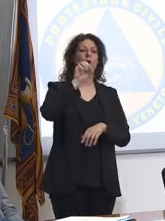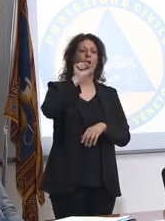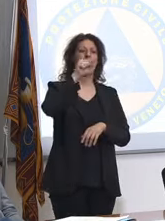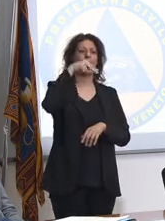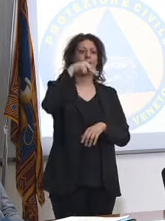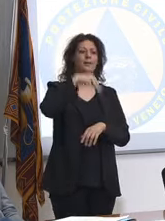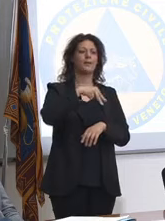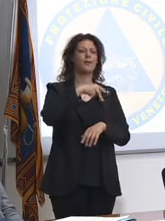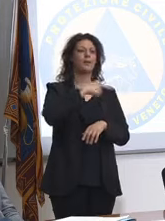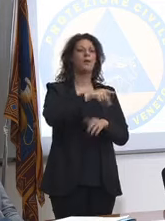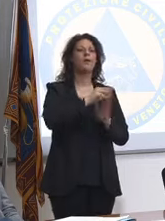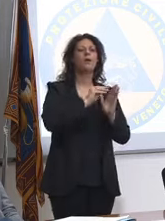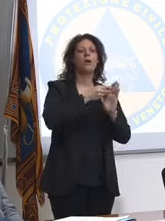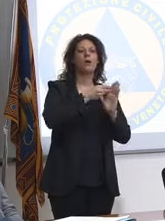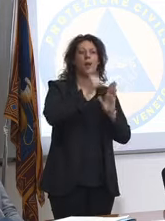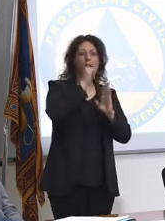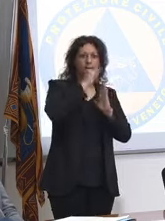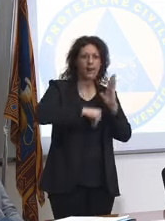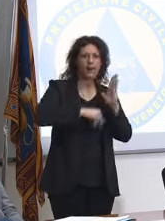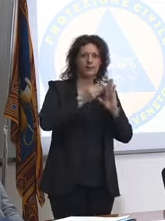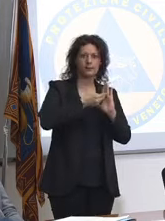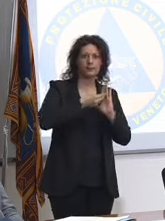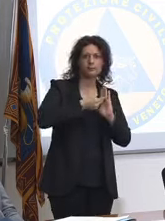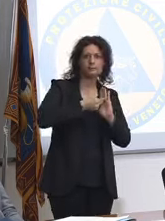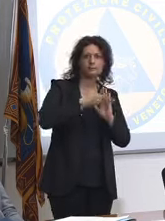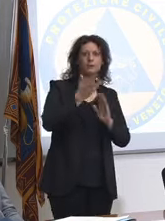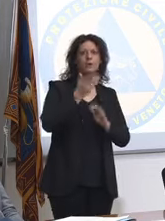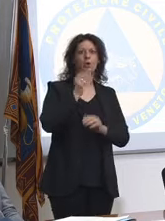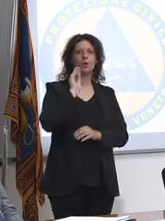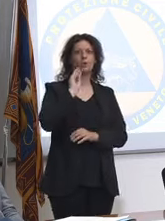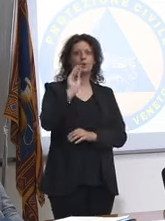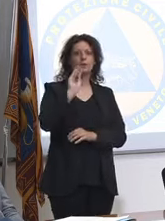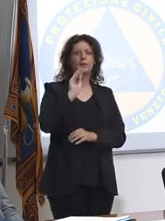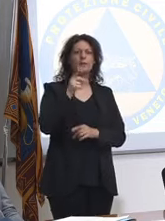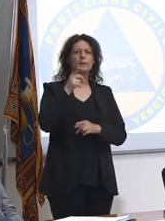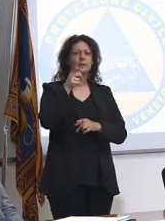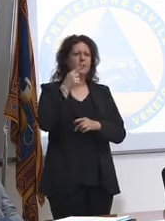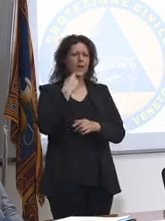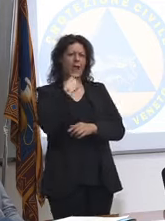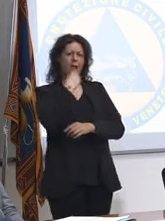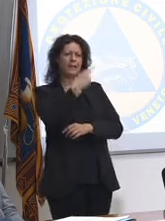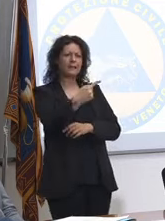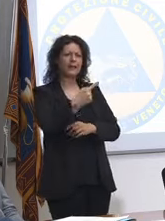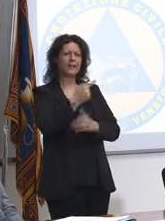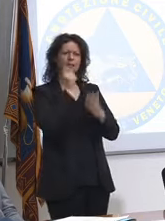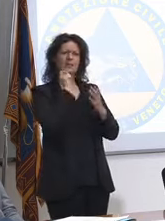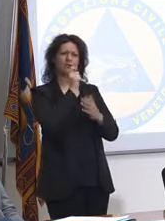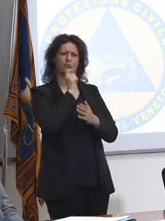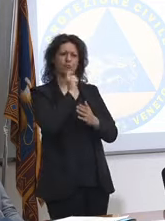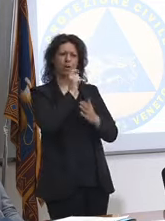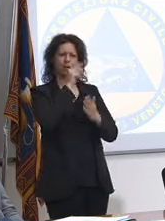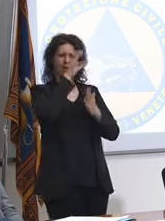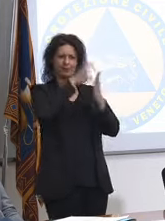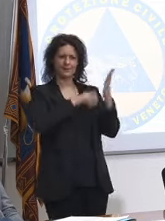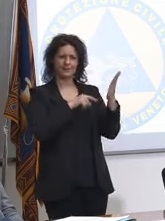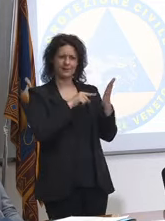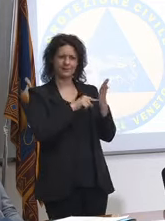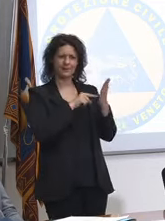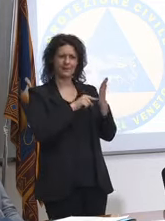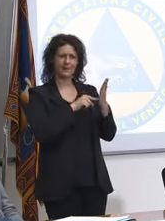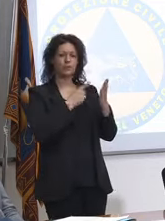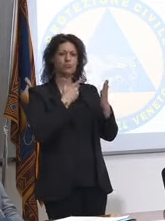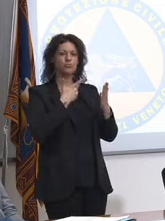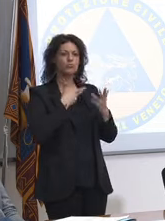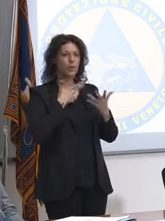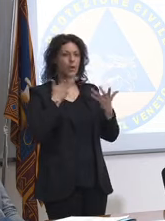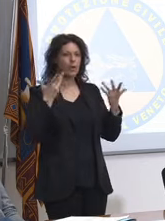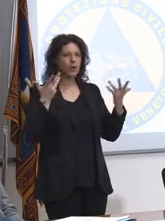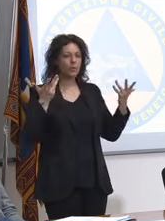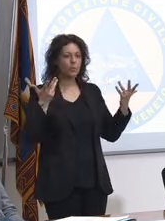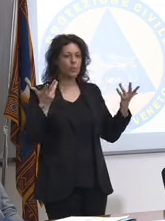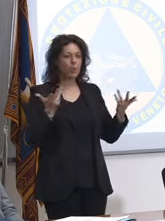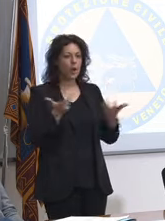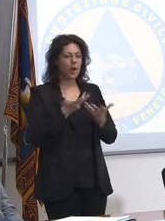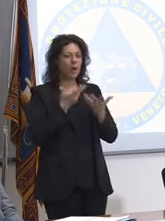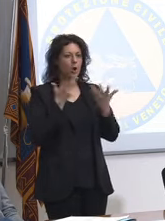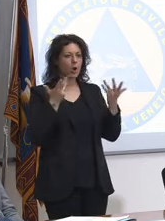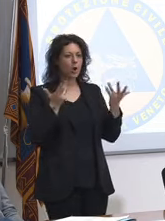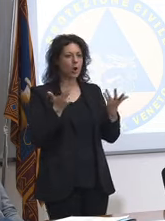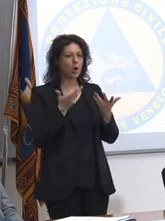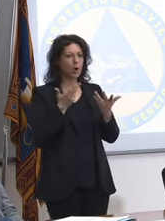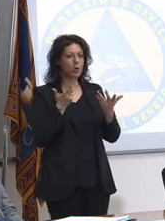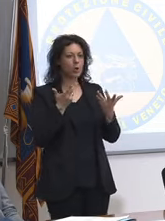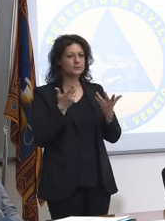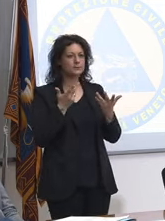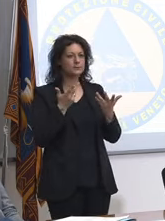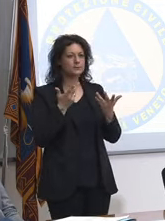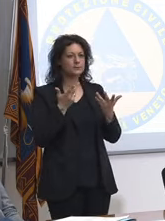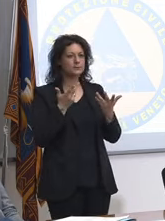al professor Crisanti se rispetto alle sue dichiarazioni ci fossero delle indicazioni ulteriori rispetto